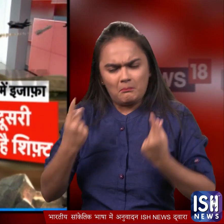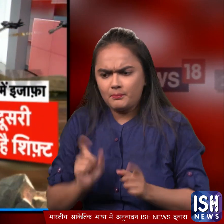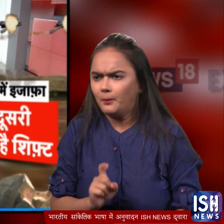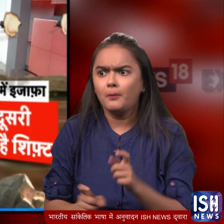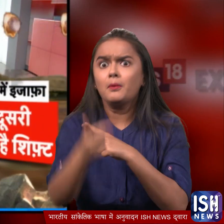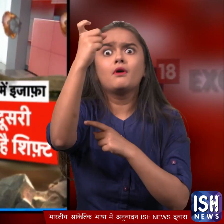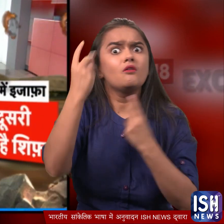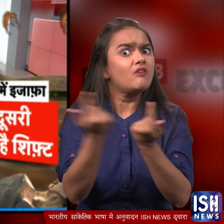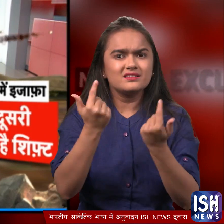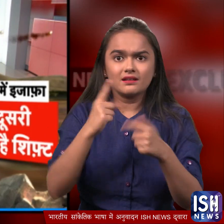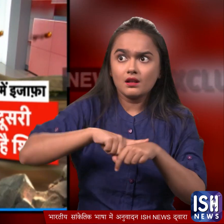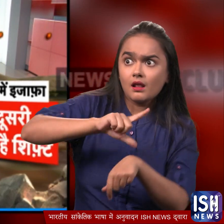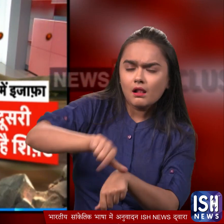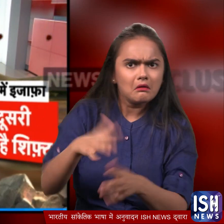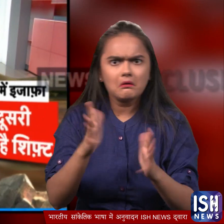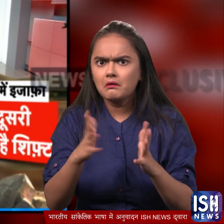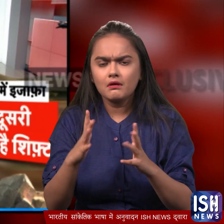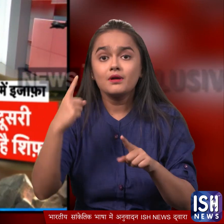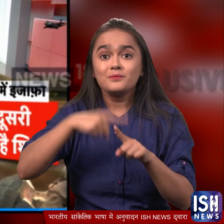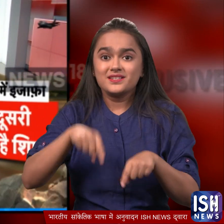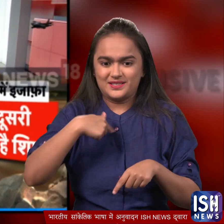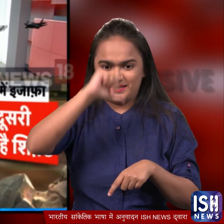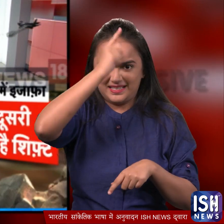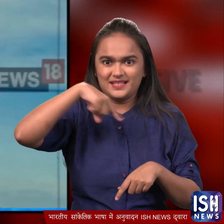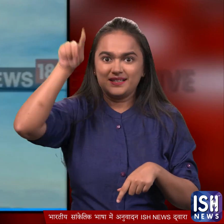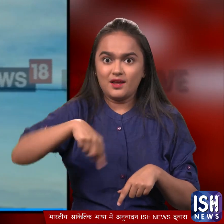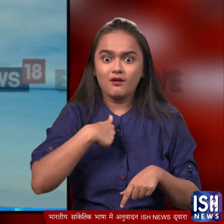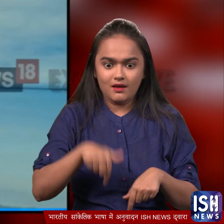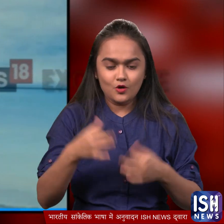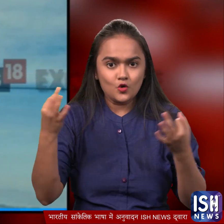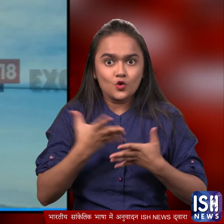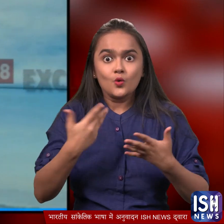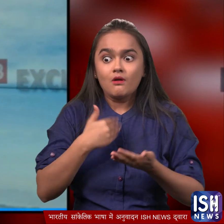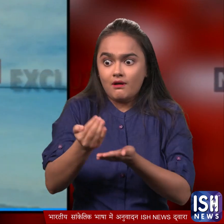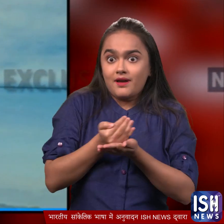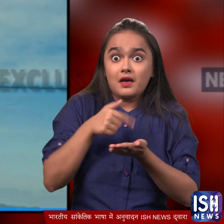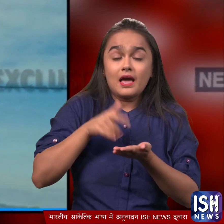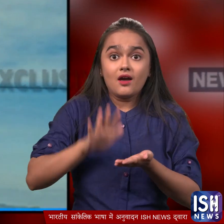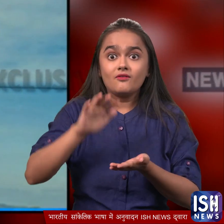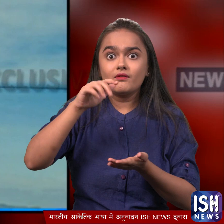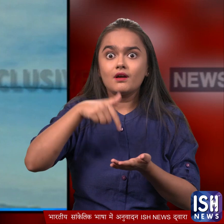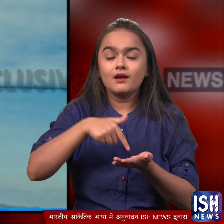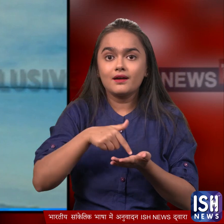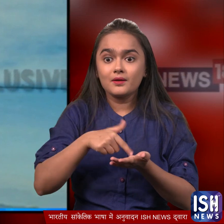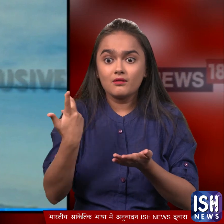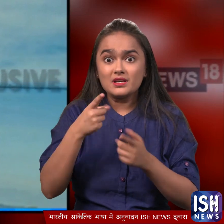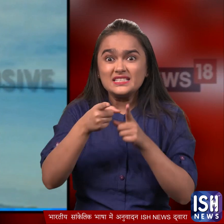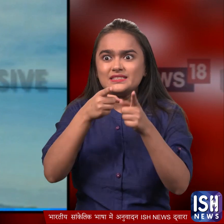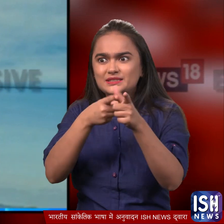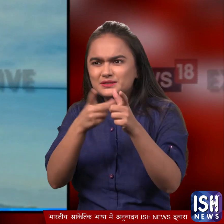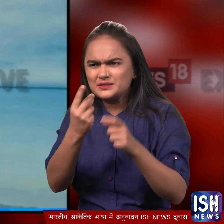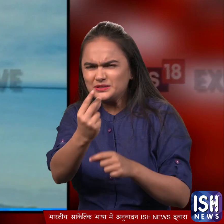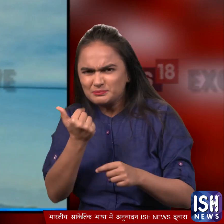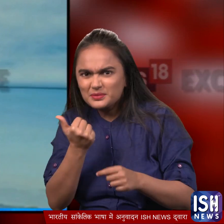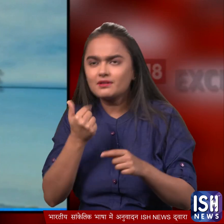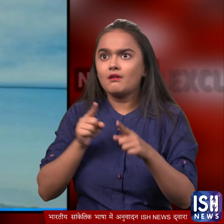कम समय में किसी भी जगह पर तैनात किया जा सकता है। सौभाग्य की बात है कि भारत की वायुसेना को जो मिसाइल रक्षा कवच मिला है वो क्रूज